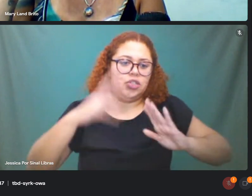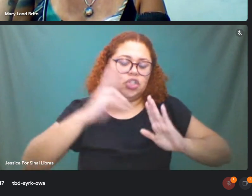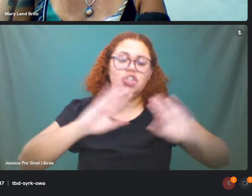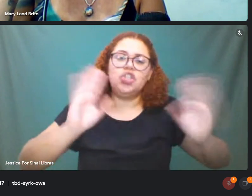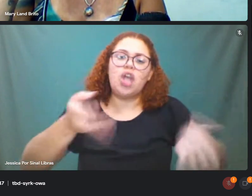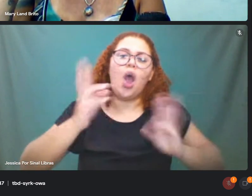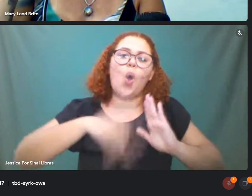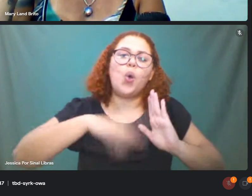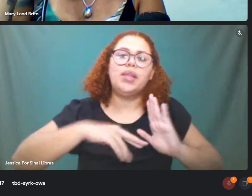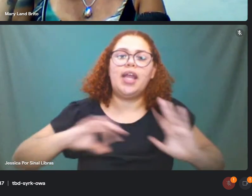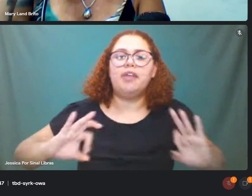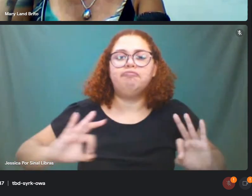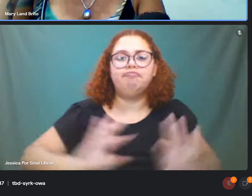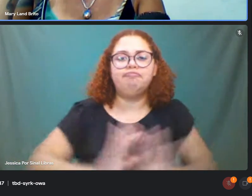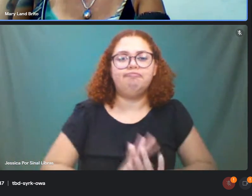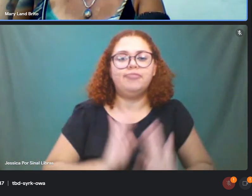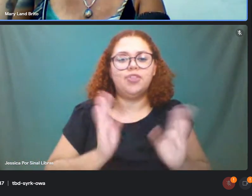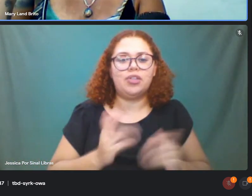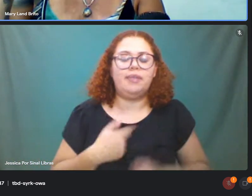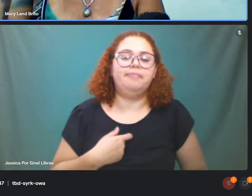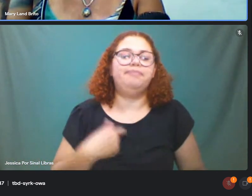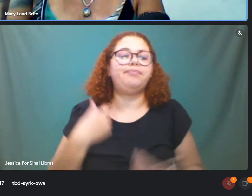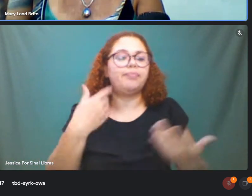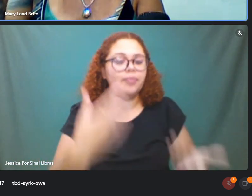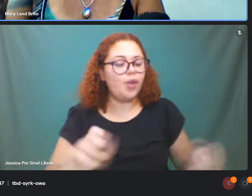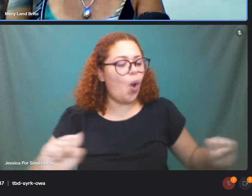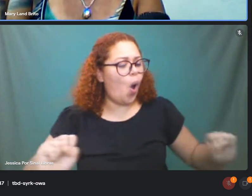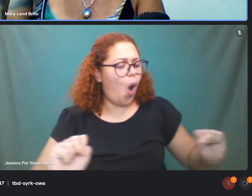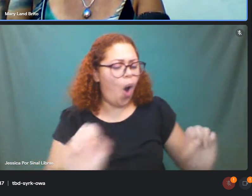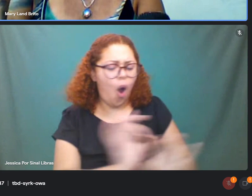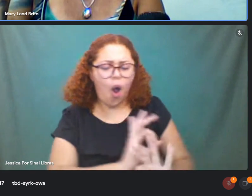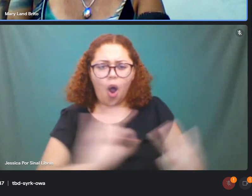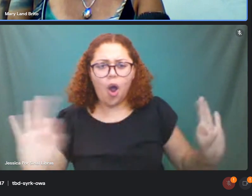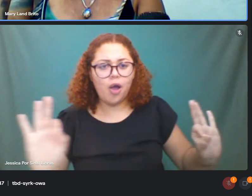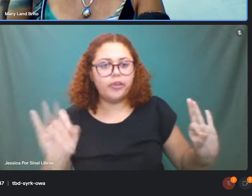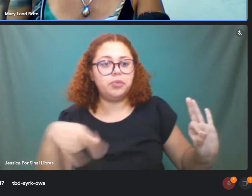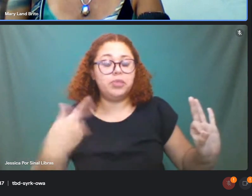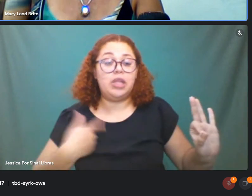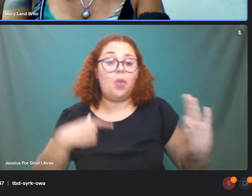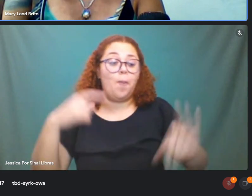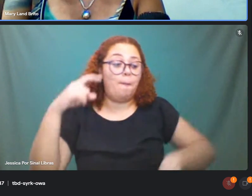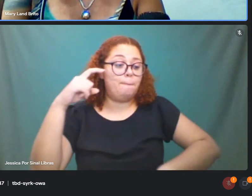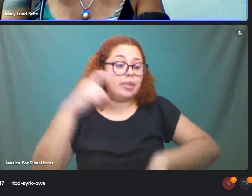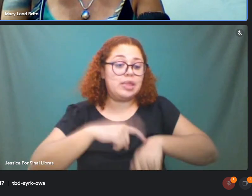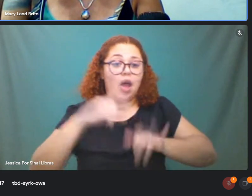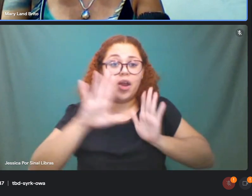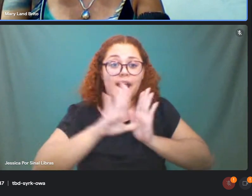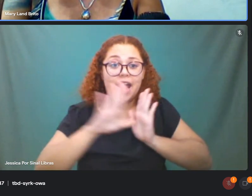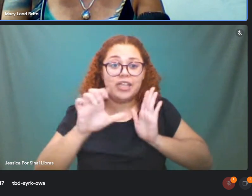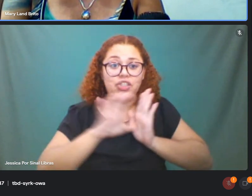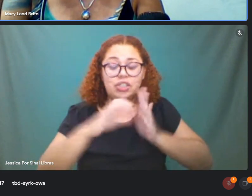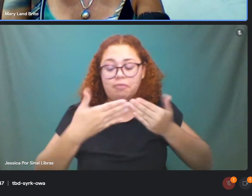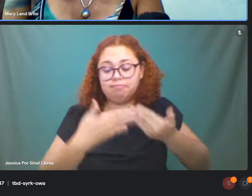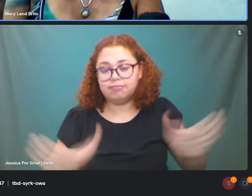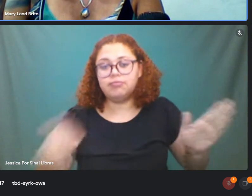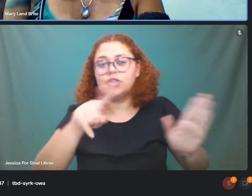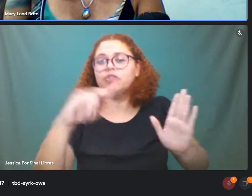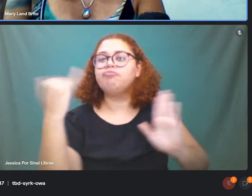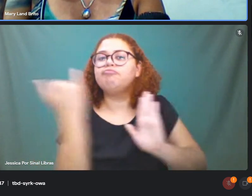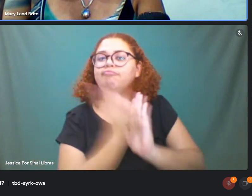Até o roteiro eu já escrevi. Pronto, pois segura ela aí para quando abrir o edital, você escrever seu projeto, certo?